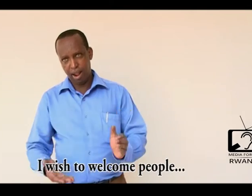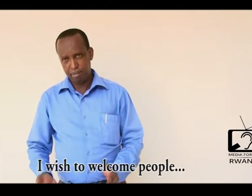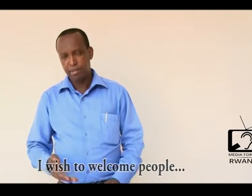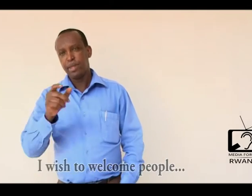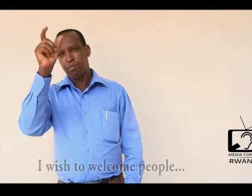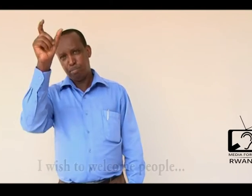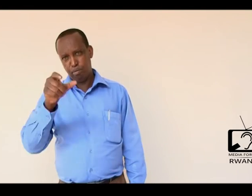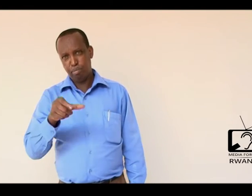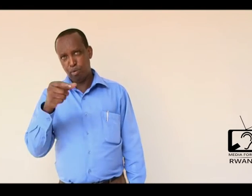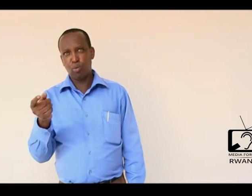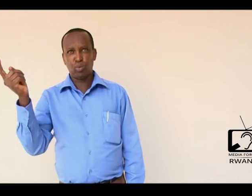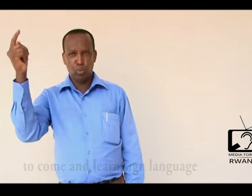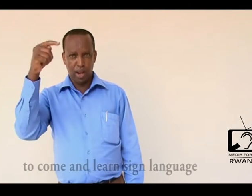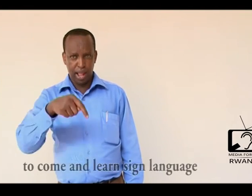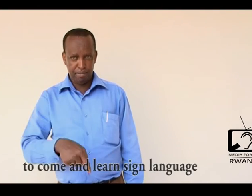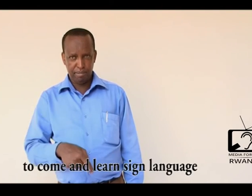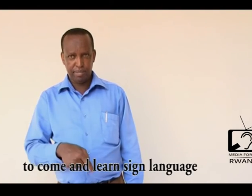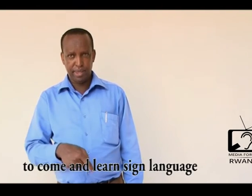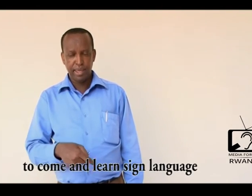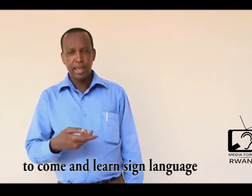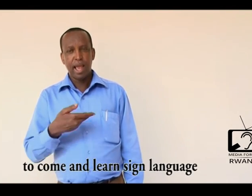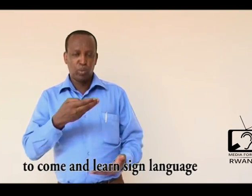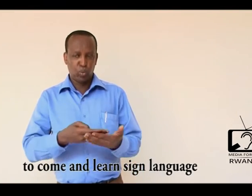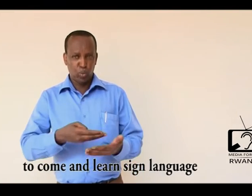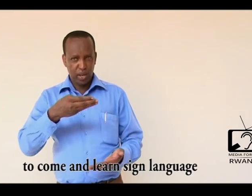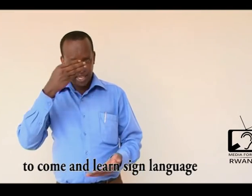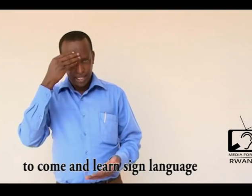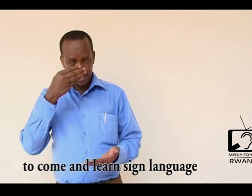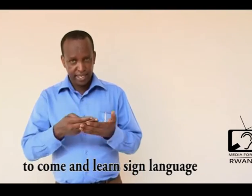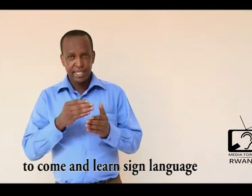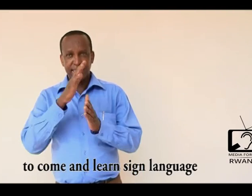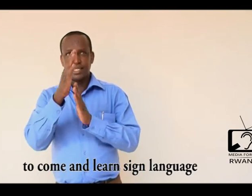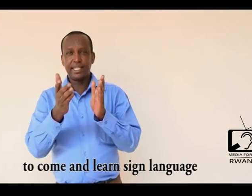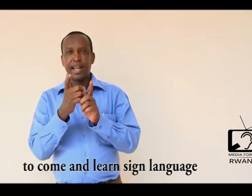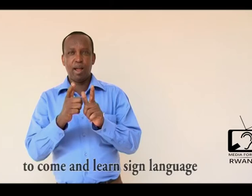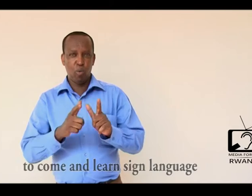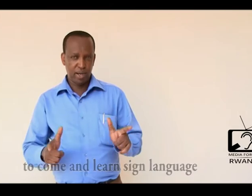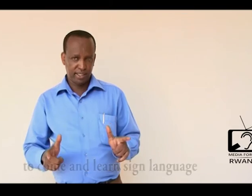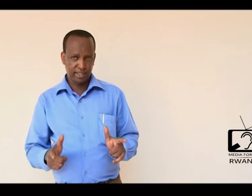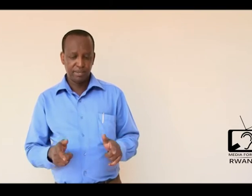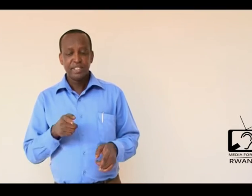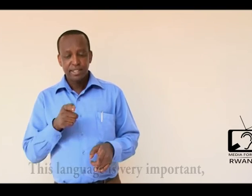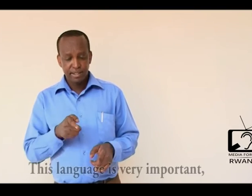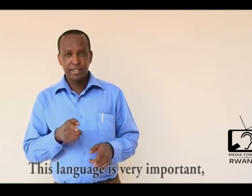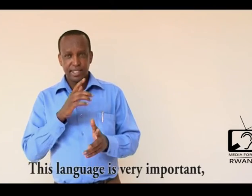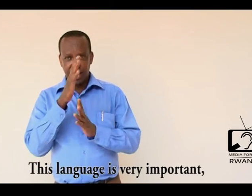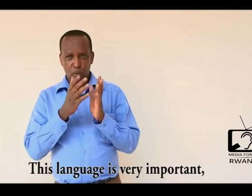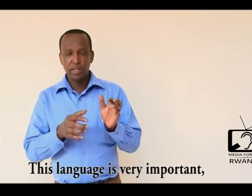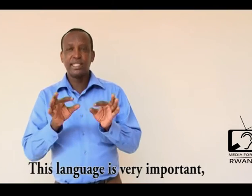no kutavuga RNPUD mbahaye ikaze mwese abifuza kwiga ururimi rw'amarenga.